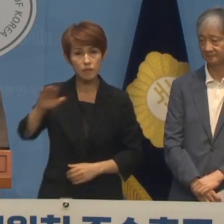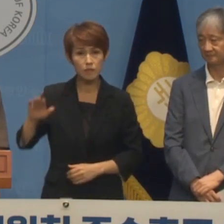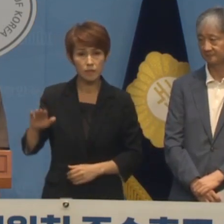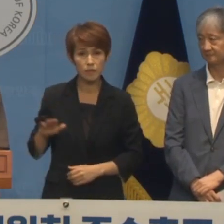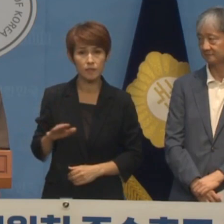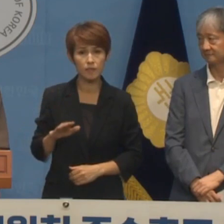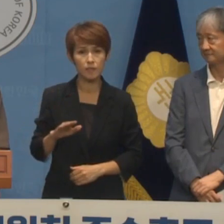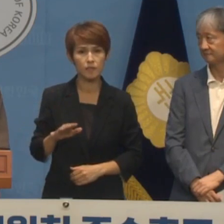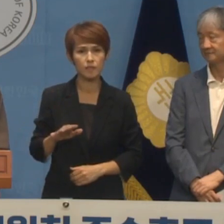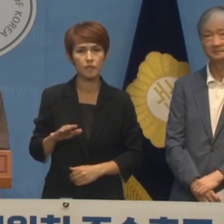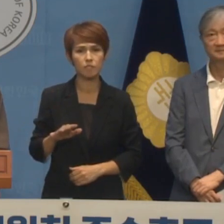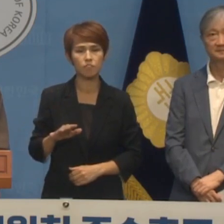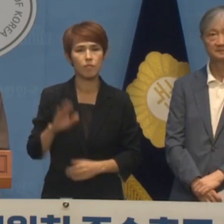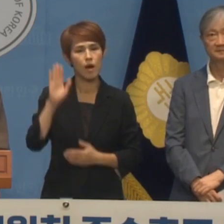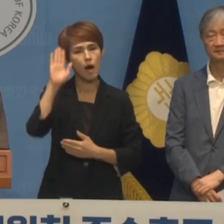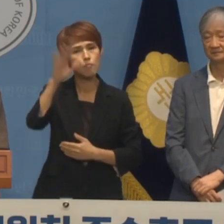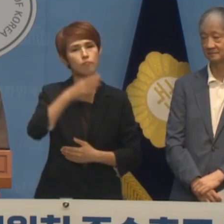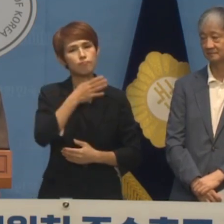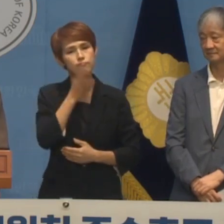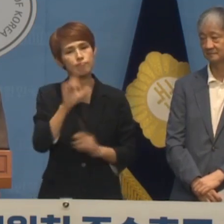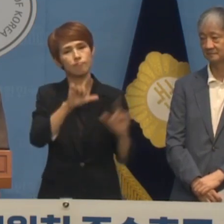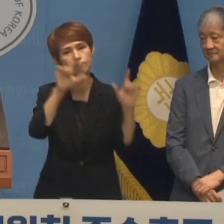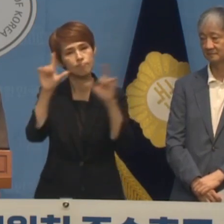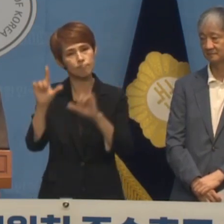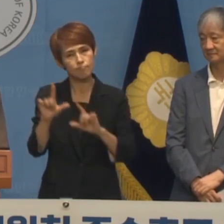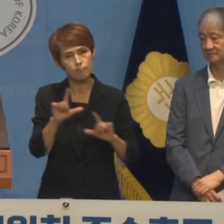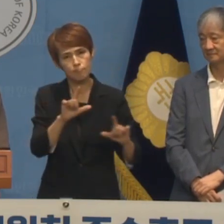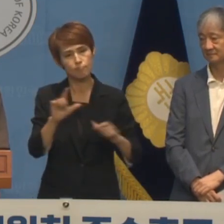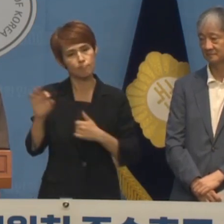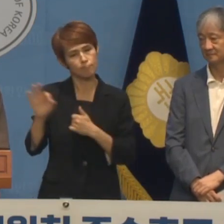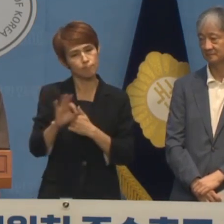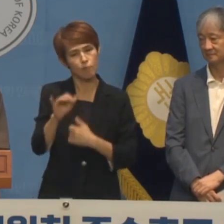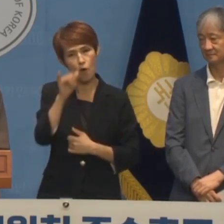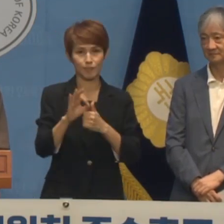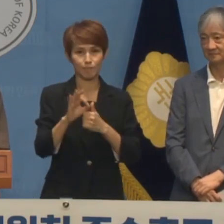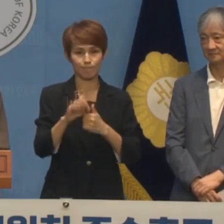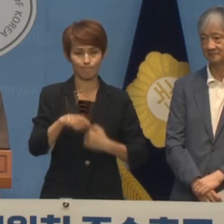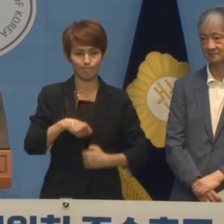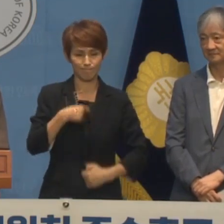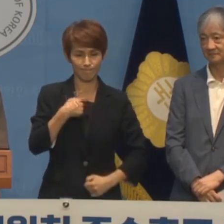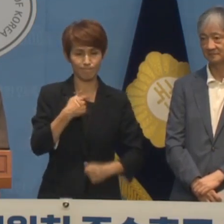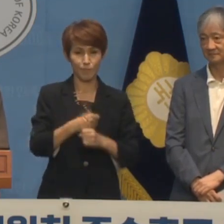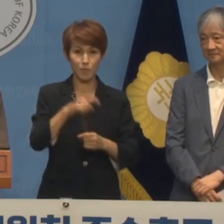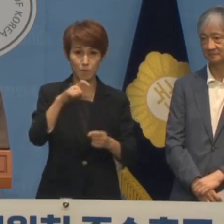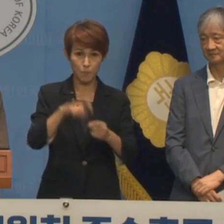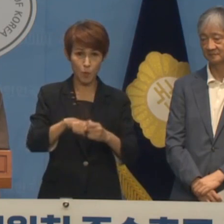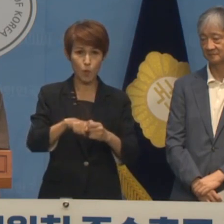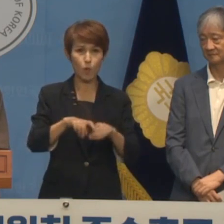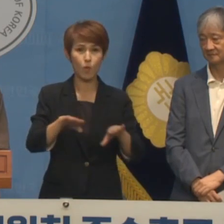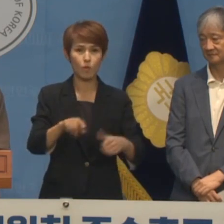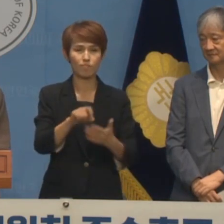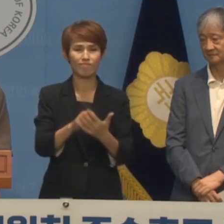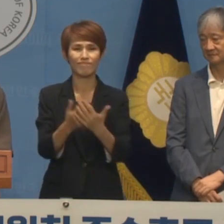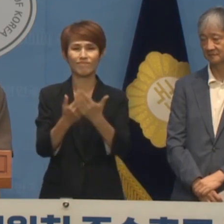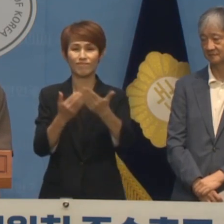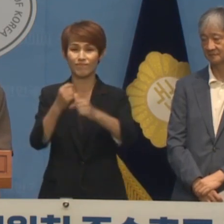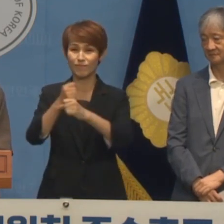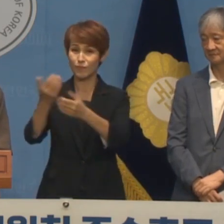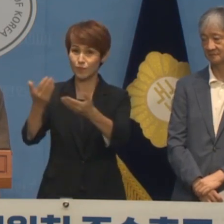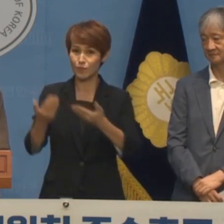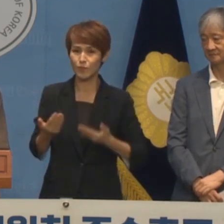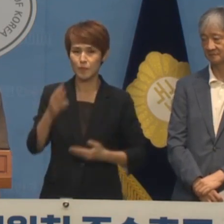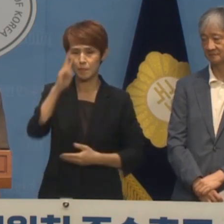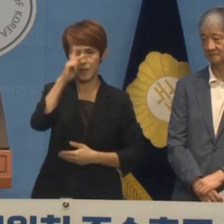노후를 책임지는 국민연금, 기자회견의 자리를 만들어주신 우리